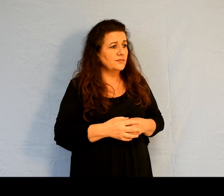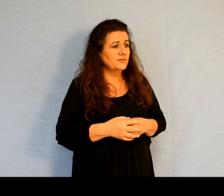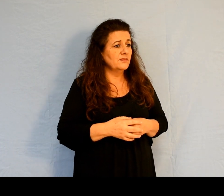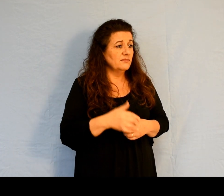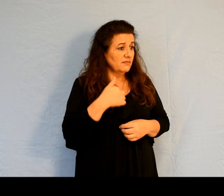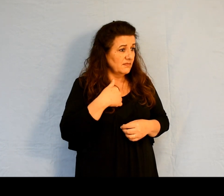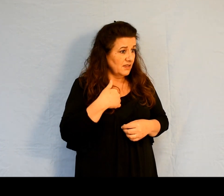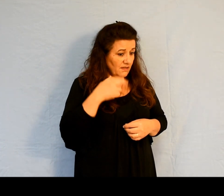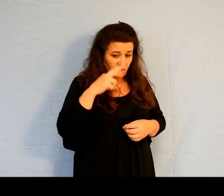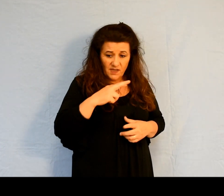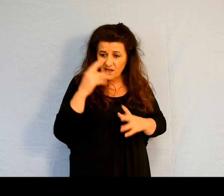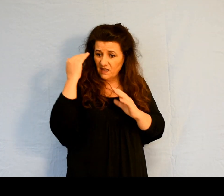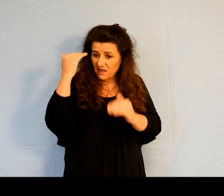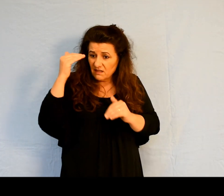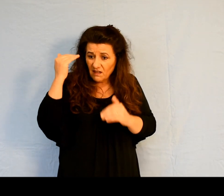J'étais un étranger,